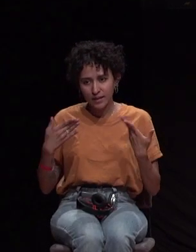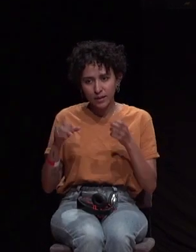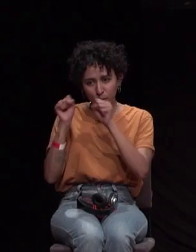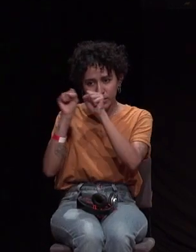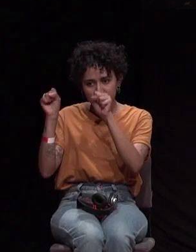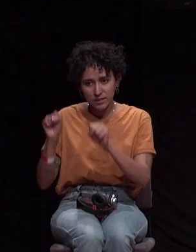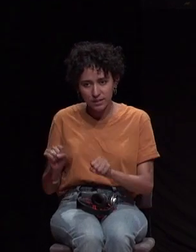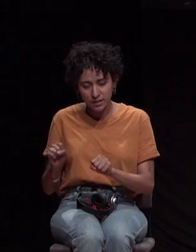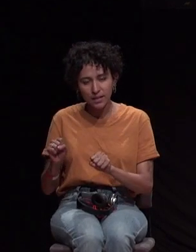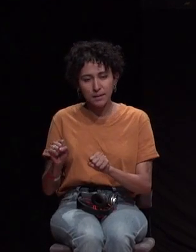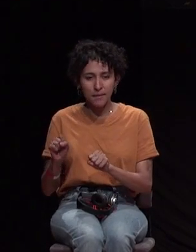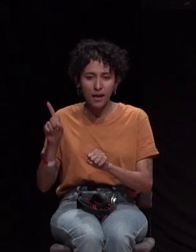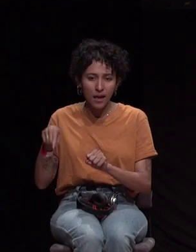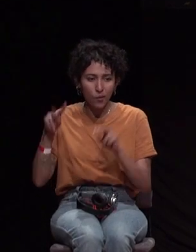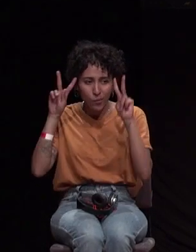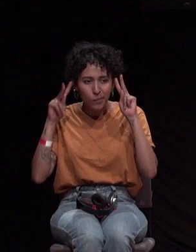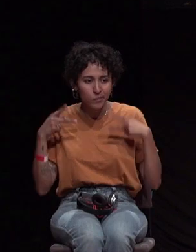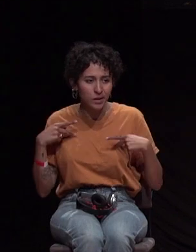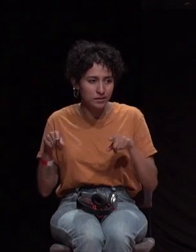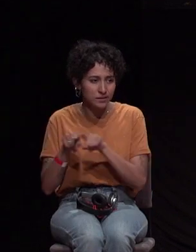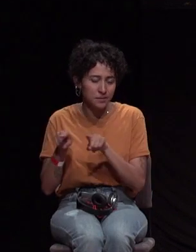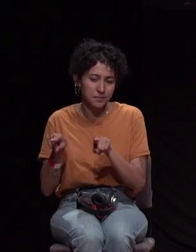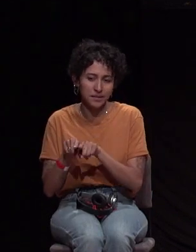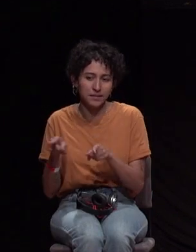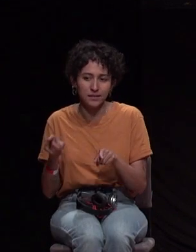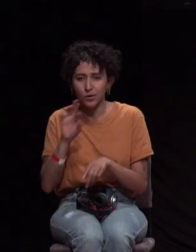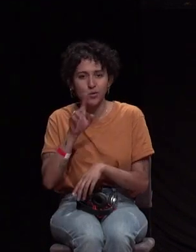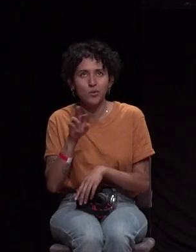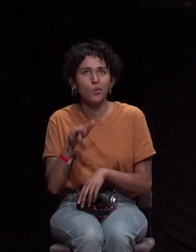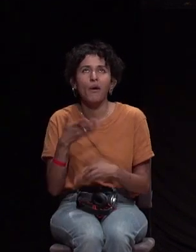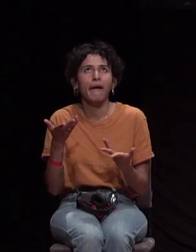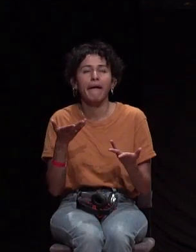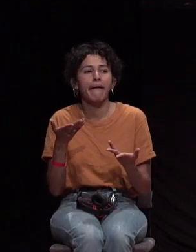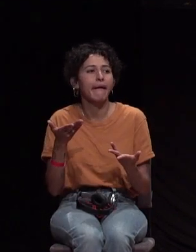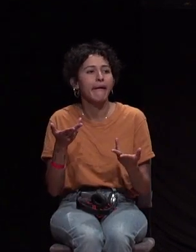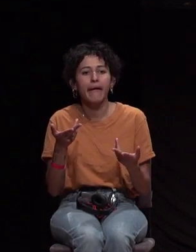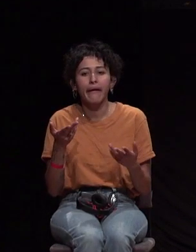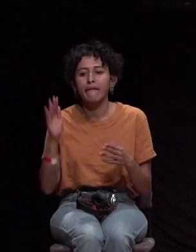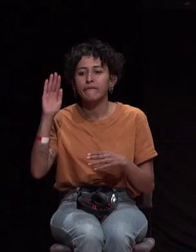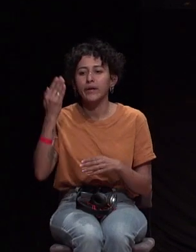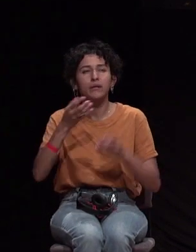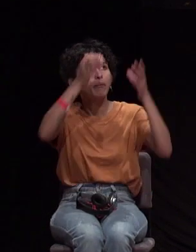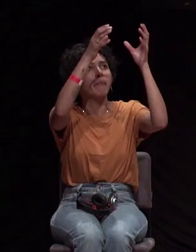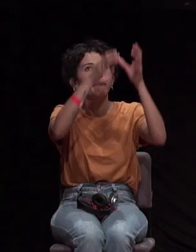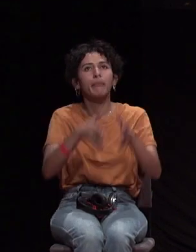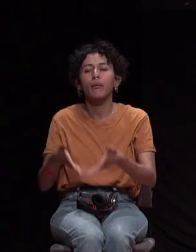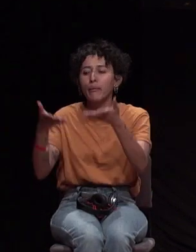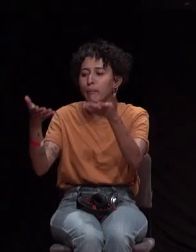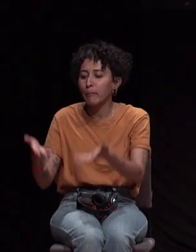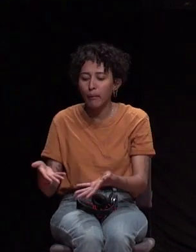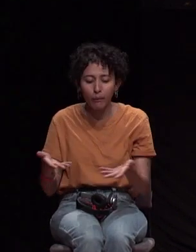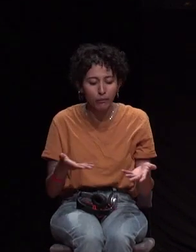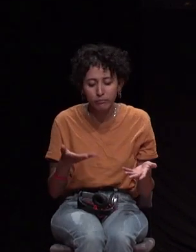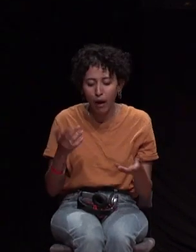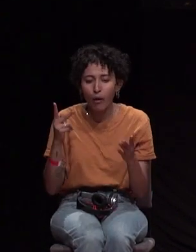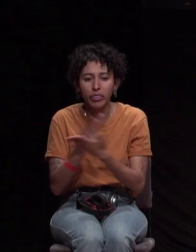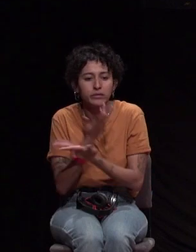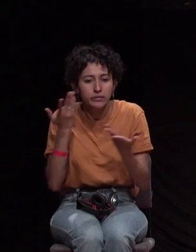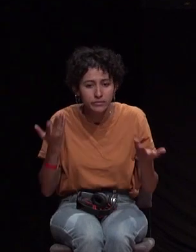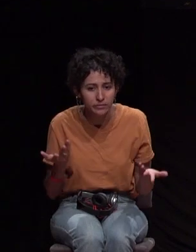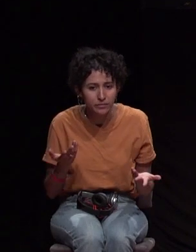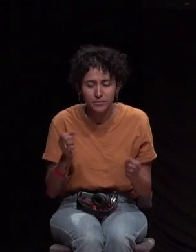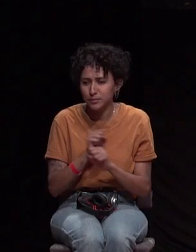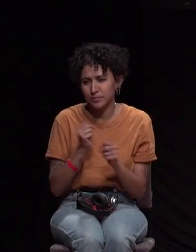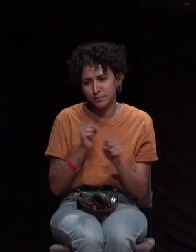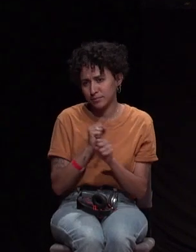algoritmo que caia do céu, é autônomo e que vai correlacionar pessoas negras com macacos. A mesma coisa